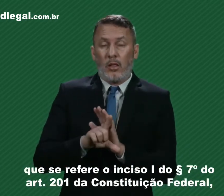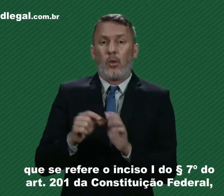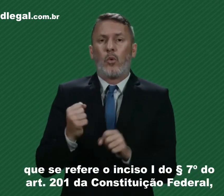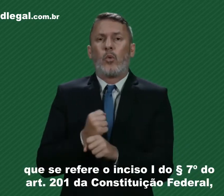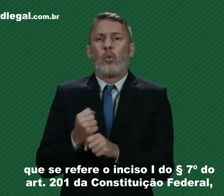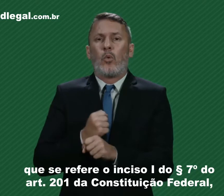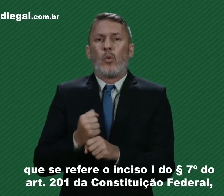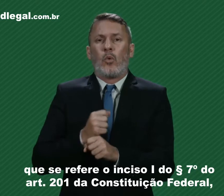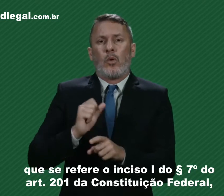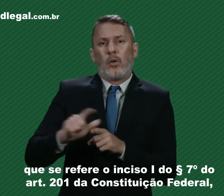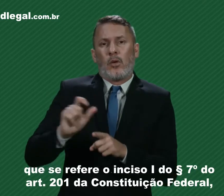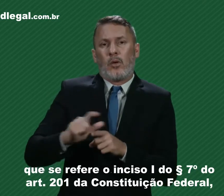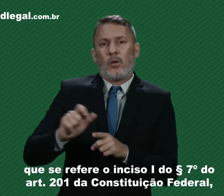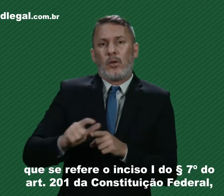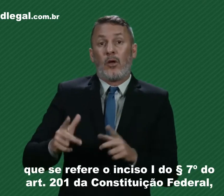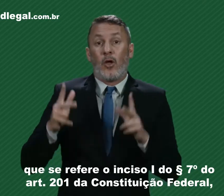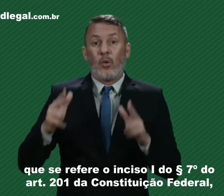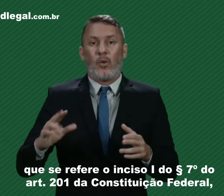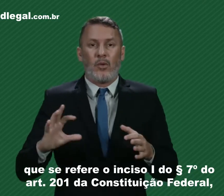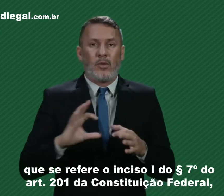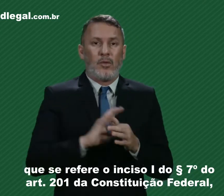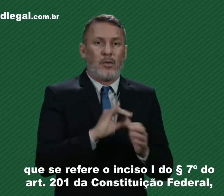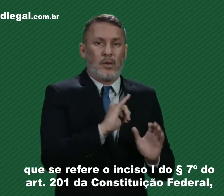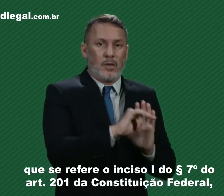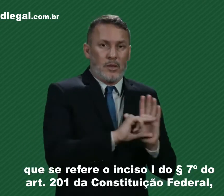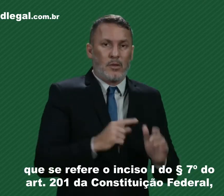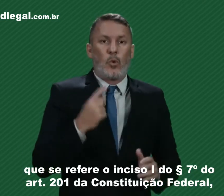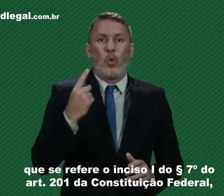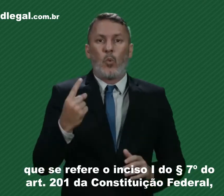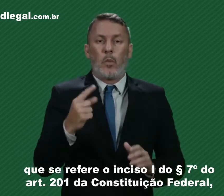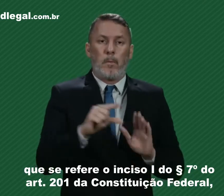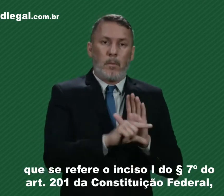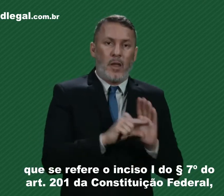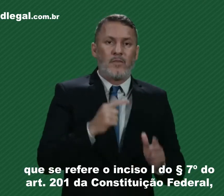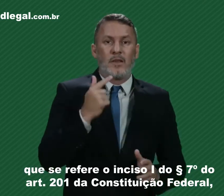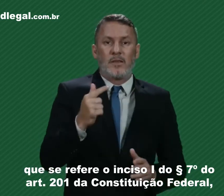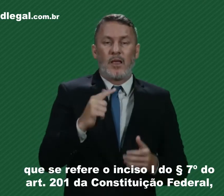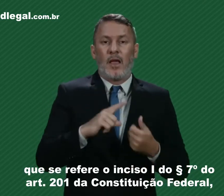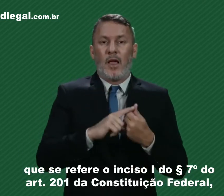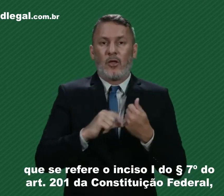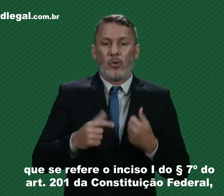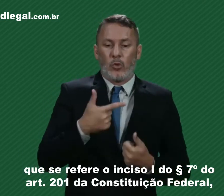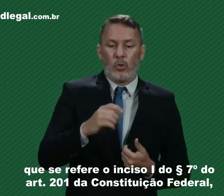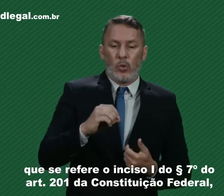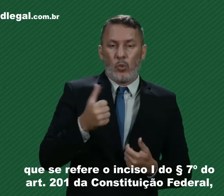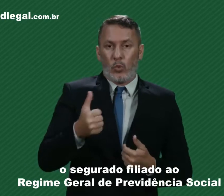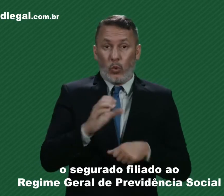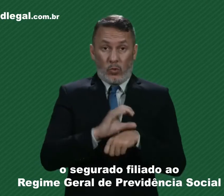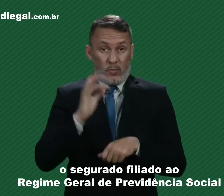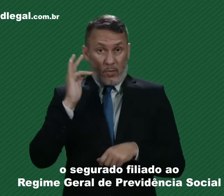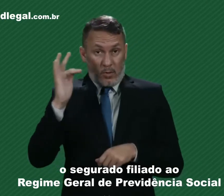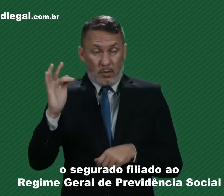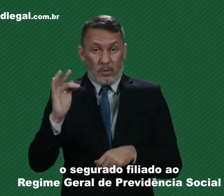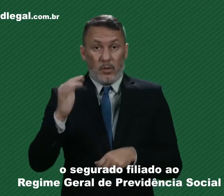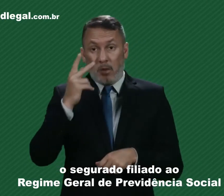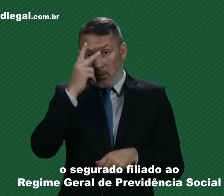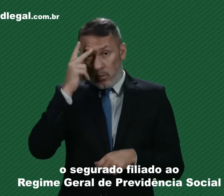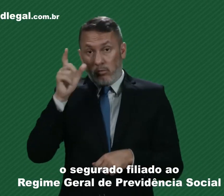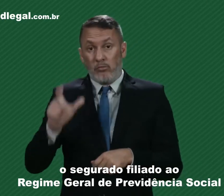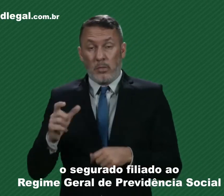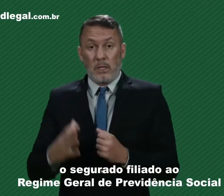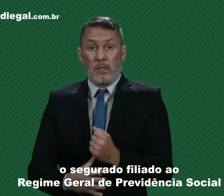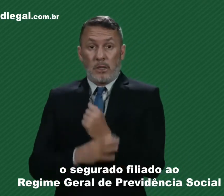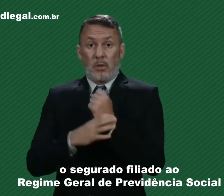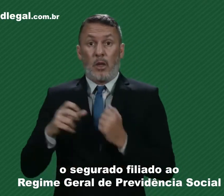contribuição a que se refere o inciso 1 do parágrafo 7º do artigo 201 da Constituição Federal, o segurado filiado